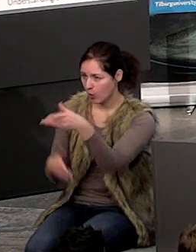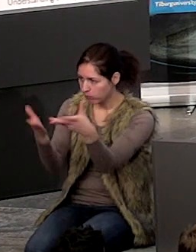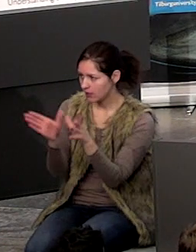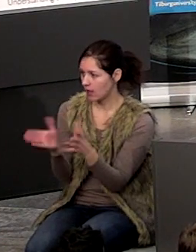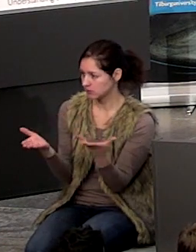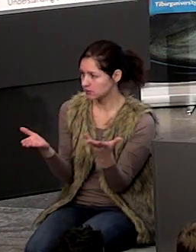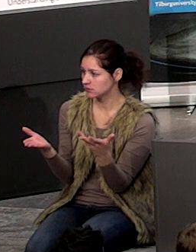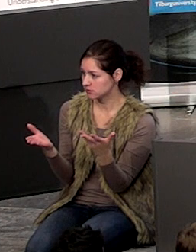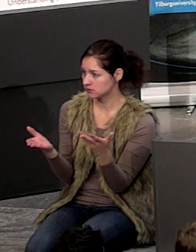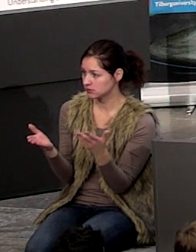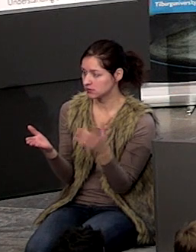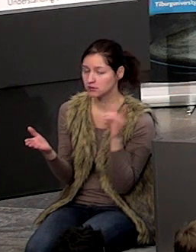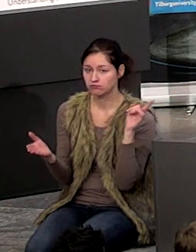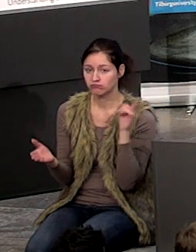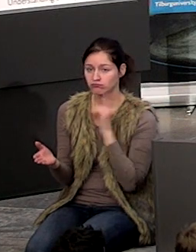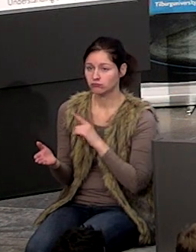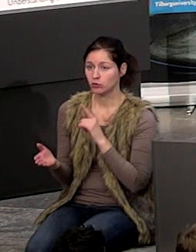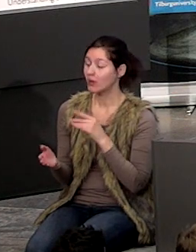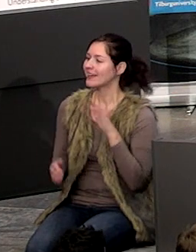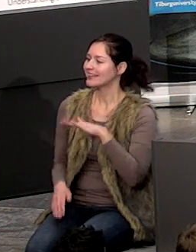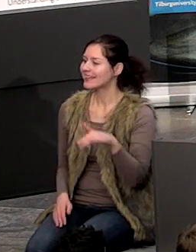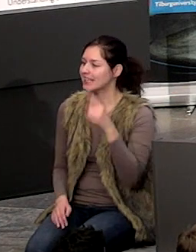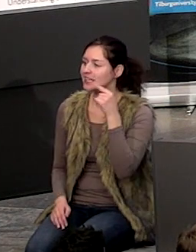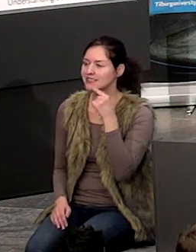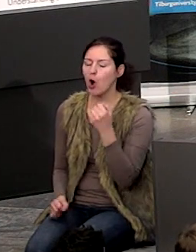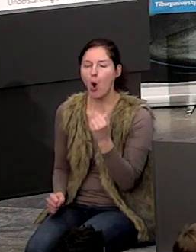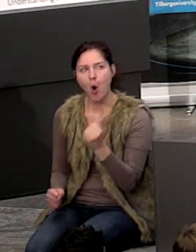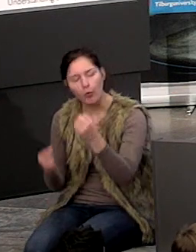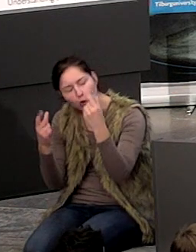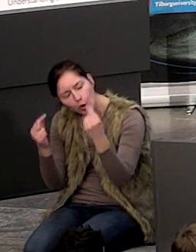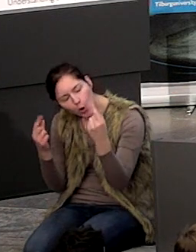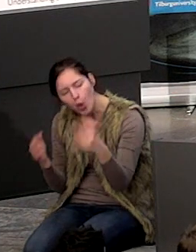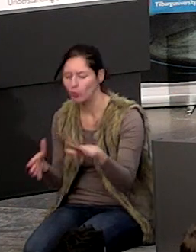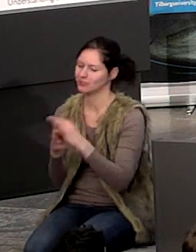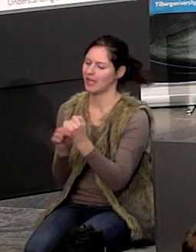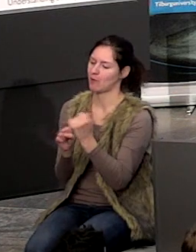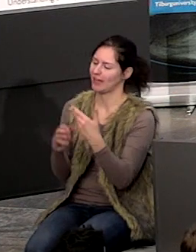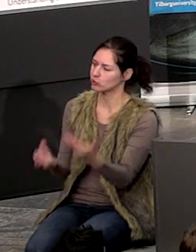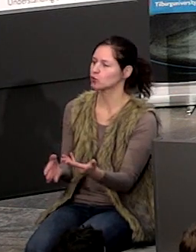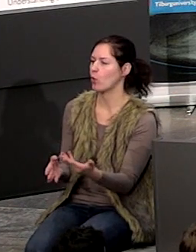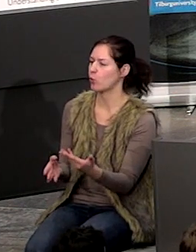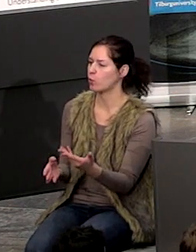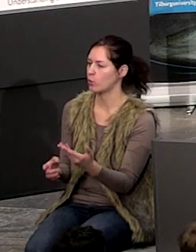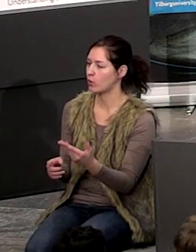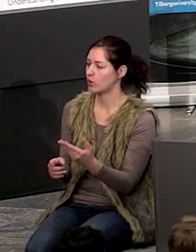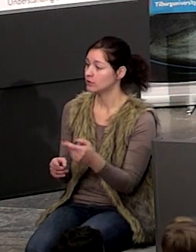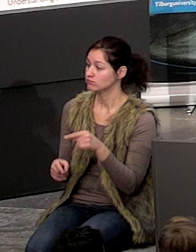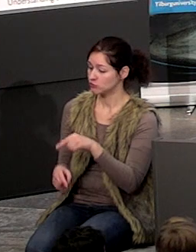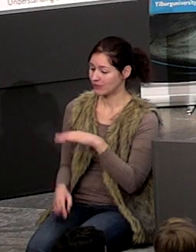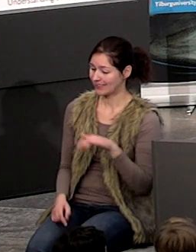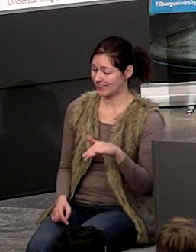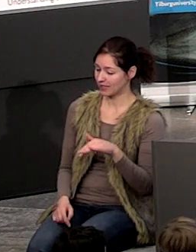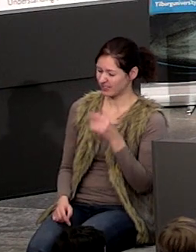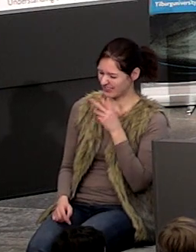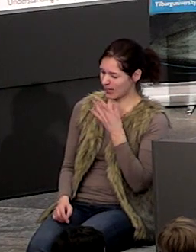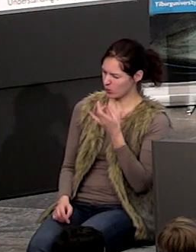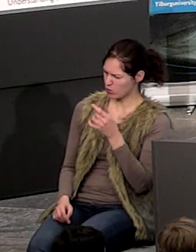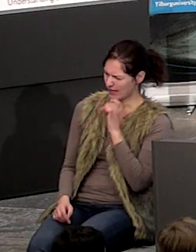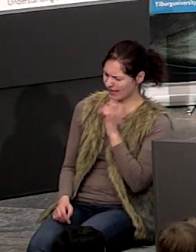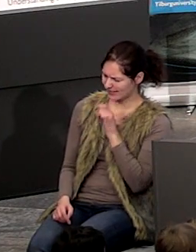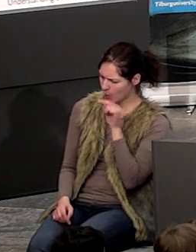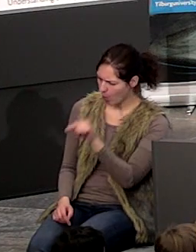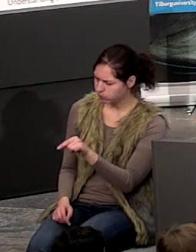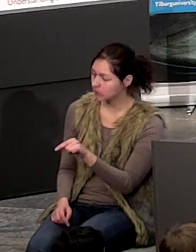Dus die staat voor de klas, die loopt een beetje door de klas. Kinderen vonden het superleuk om mee te werken. Dus ondertussen is er onderzoek gedaan naar hoe die kinderen erop reageerden. En dat kunnen we